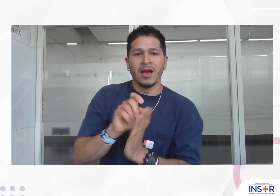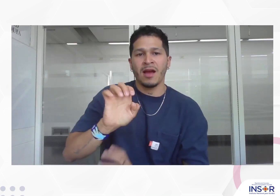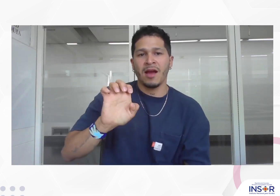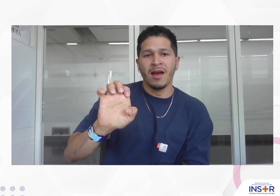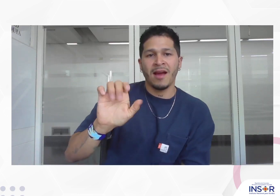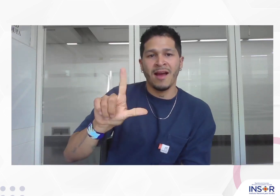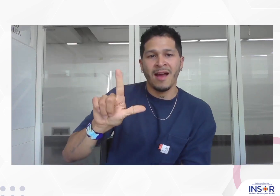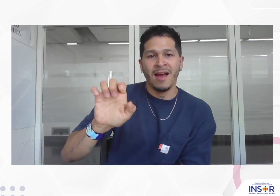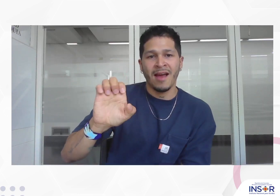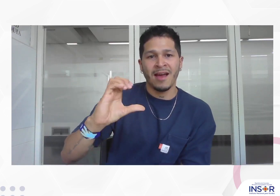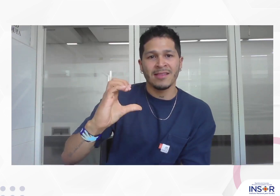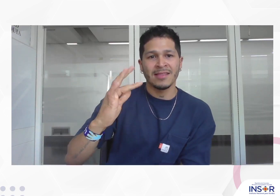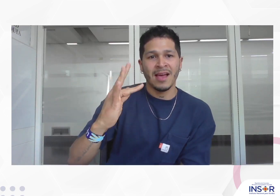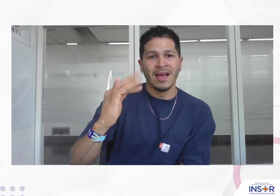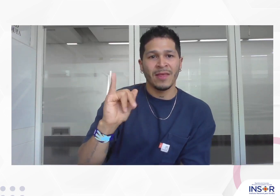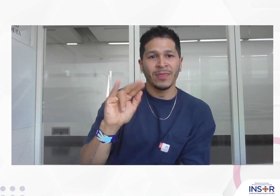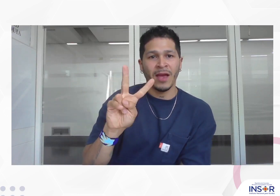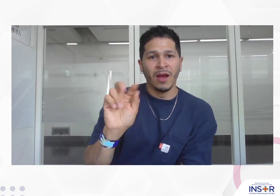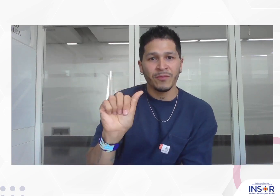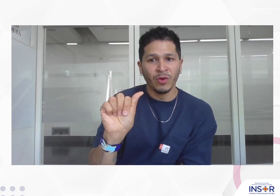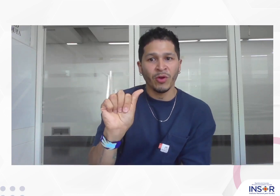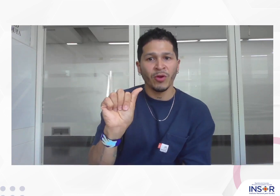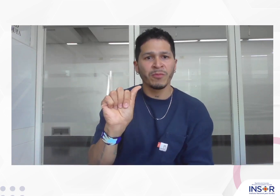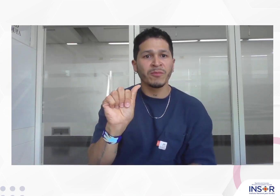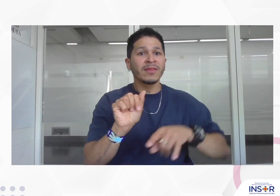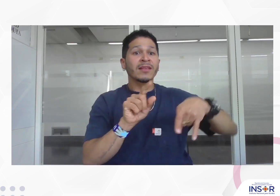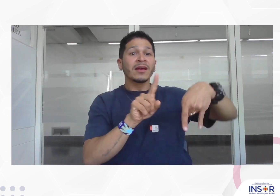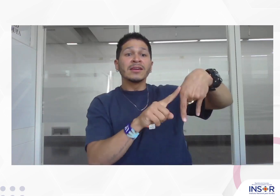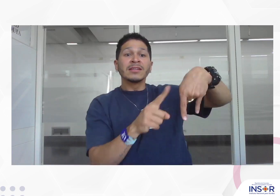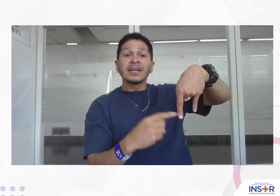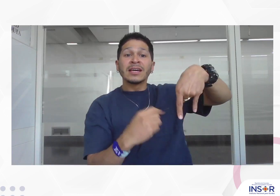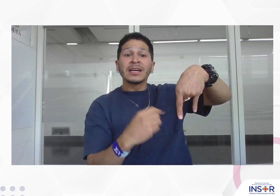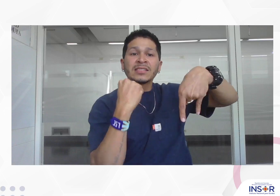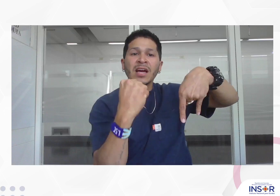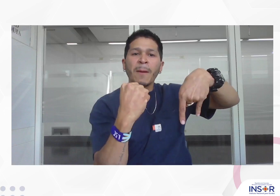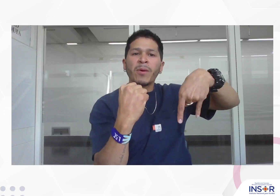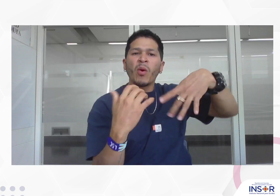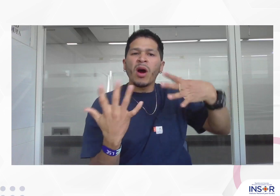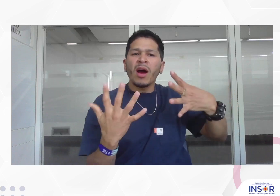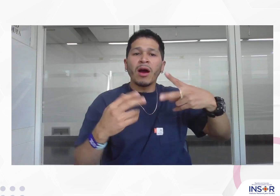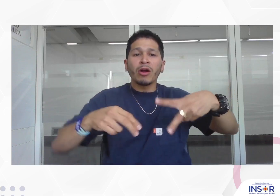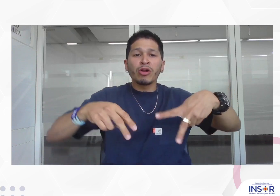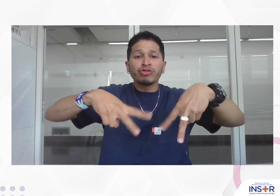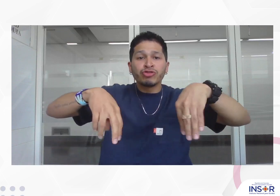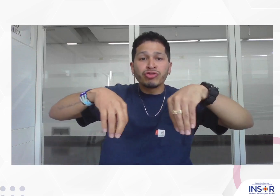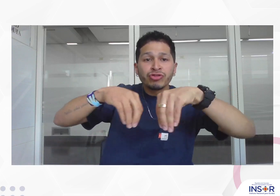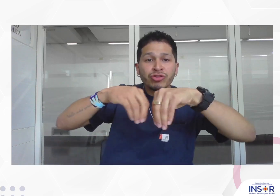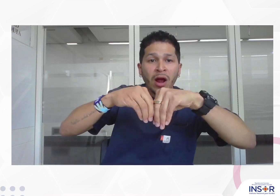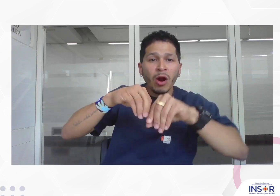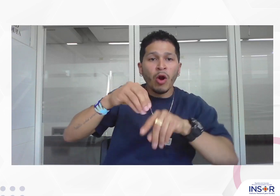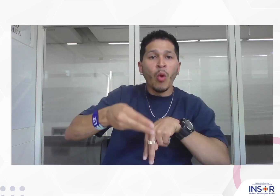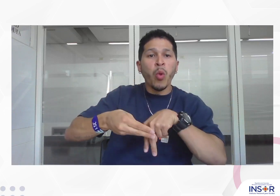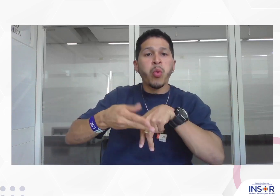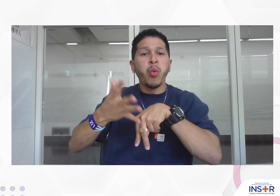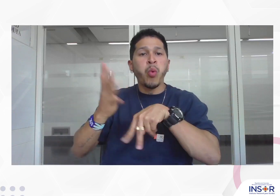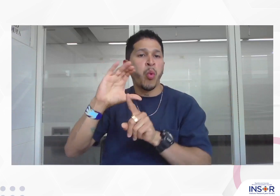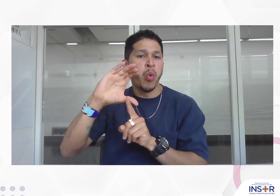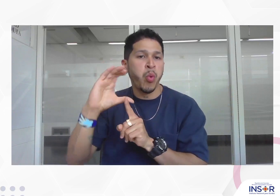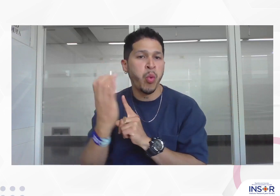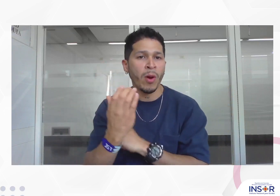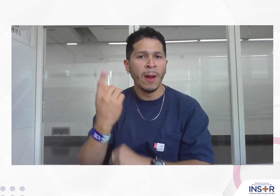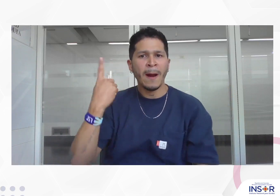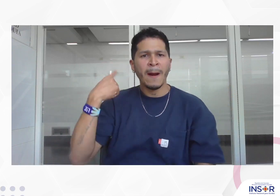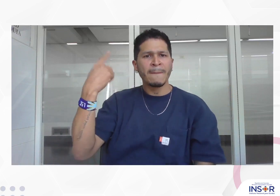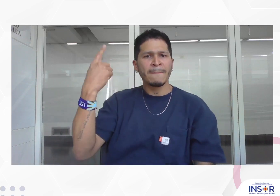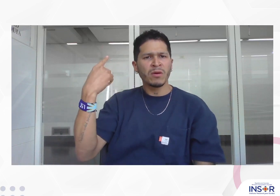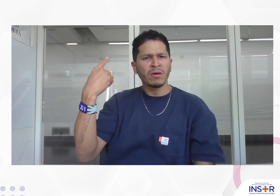desde este concepto. En la Universidad Pontificia Bolivariana se está pensando en una electiva que